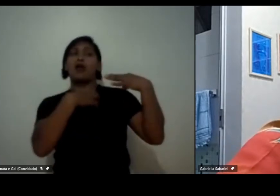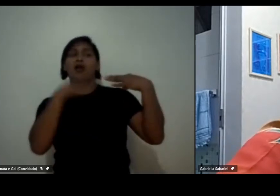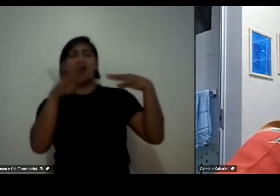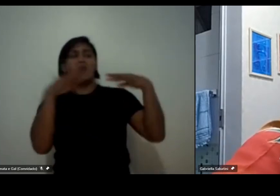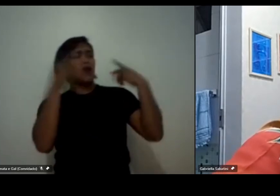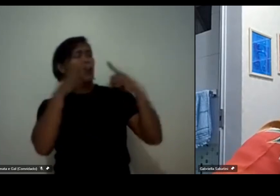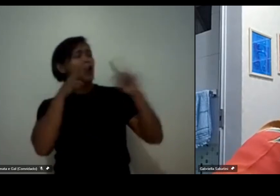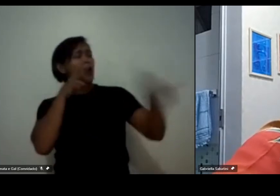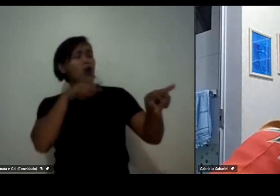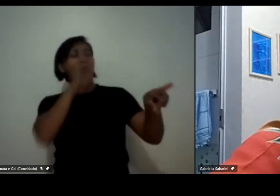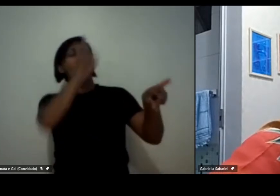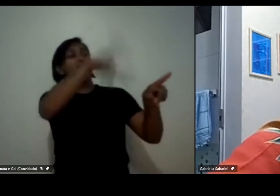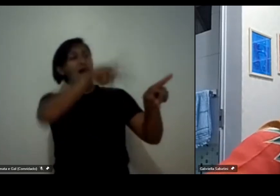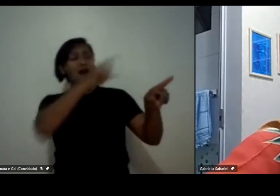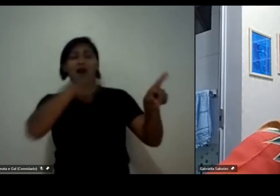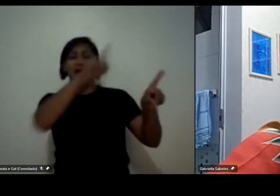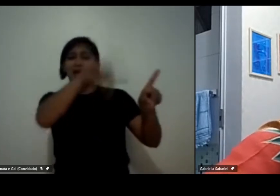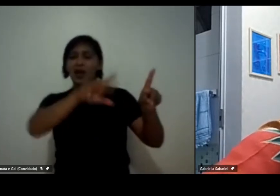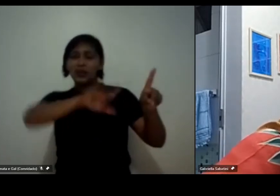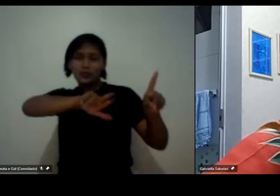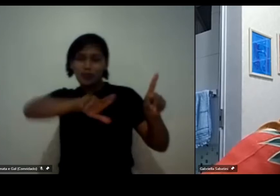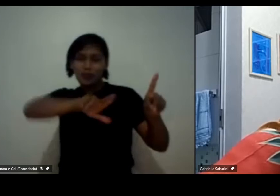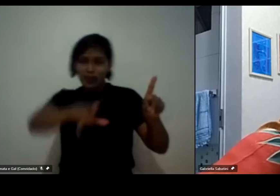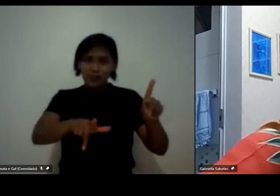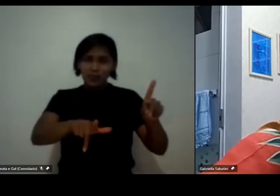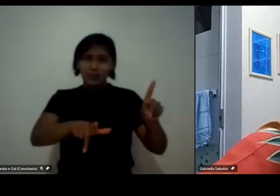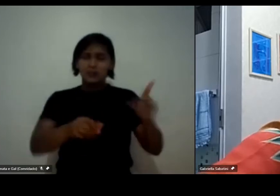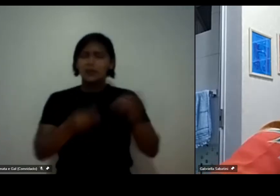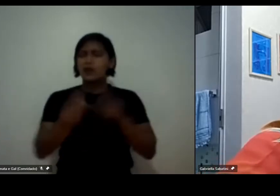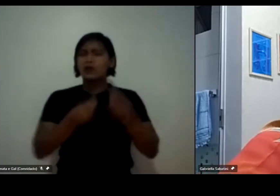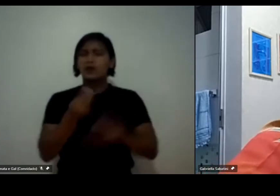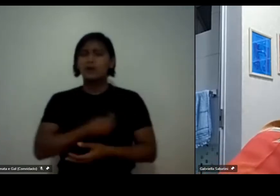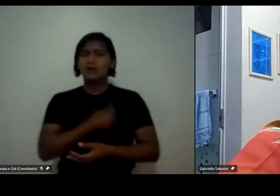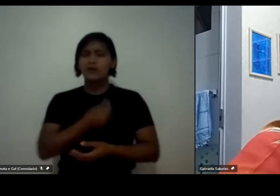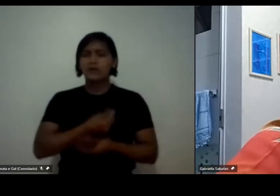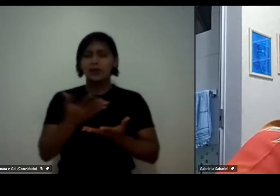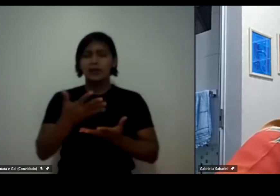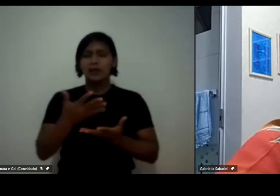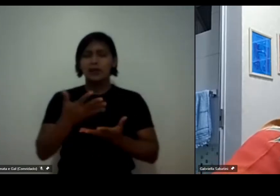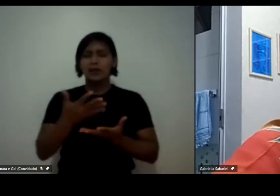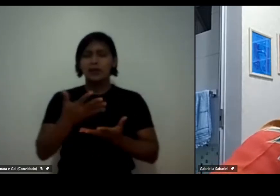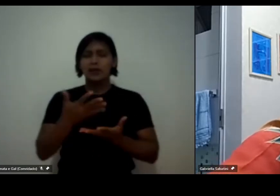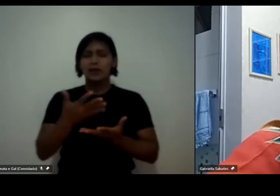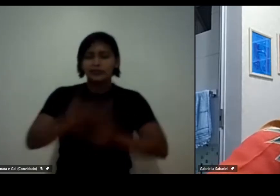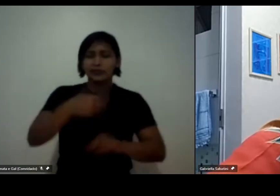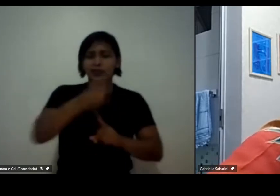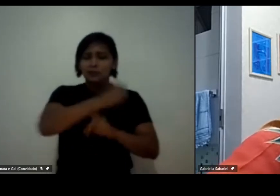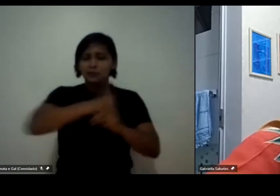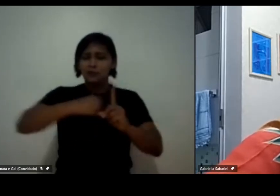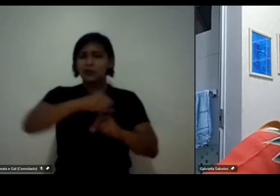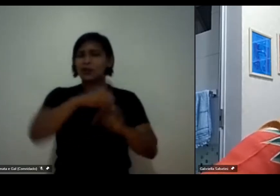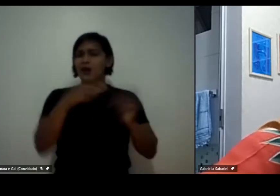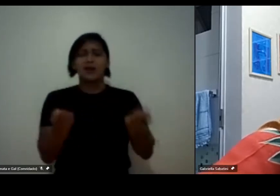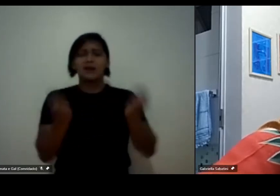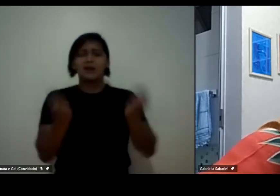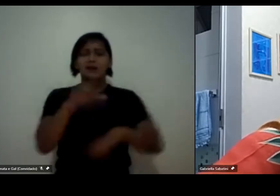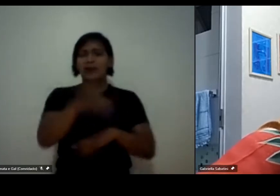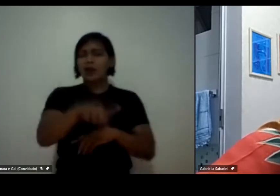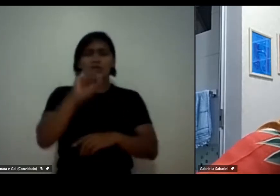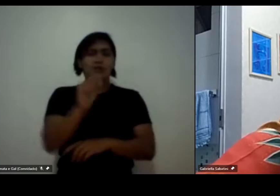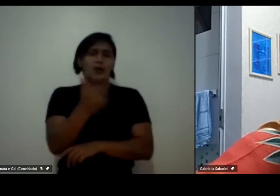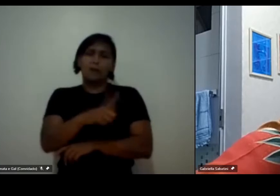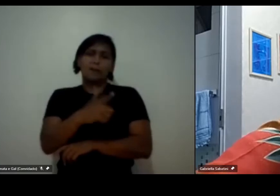tem como viver e ser totalmente, como eu vou dizer, misturado na multidão. Não existe essa opção para